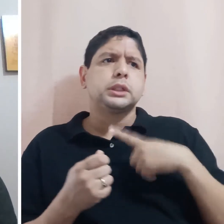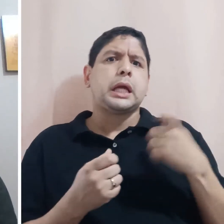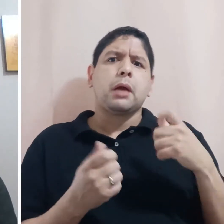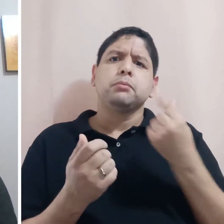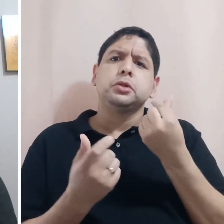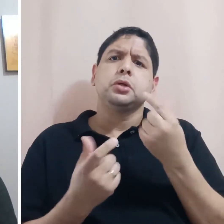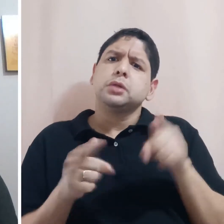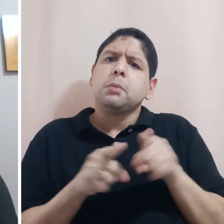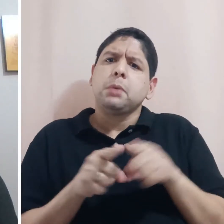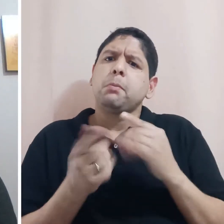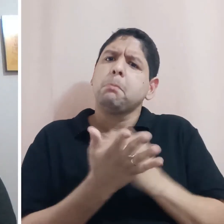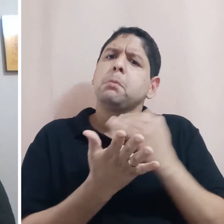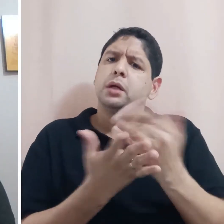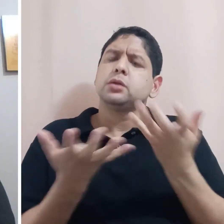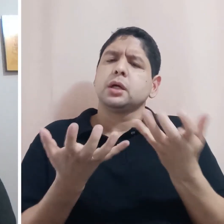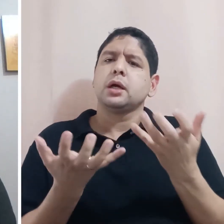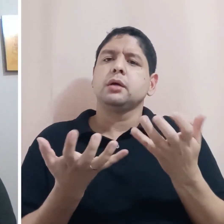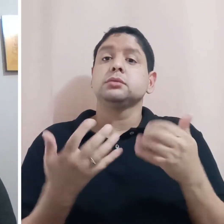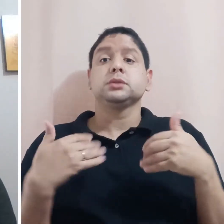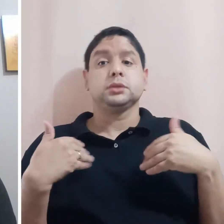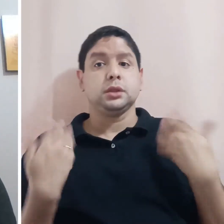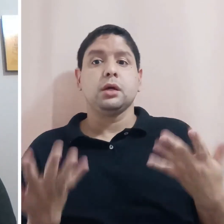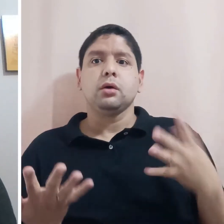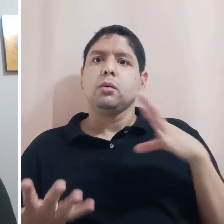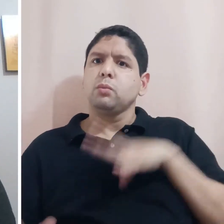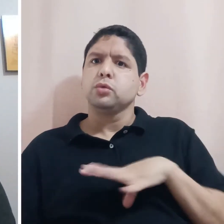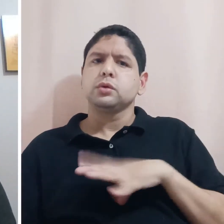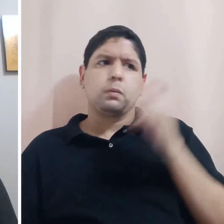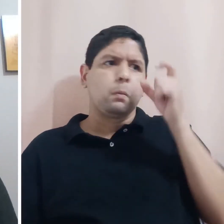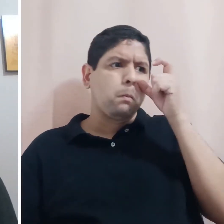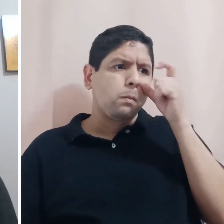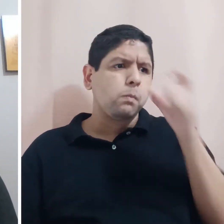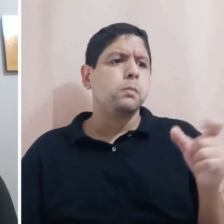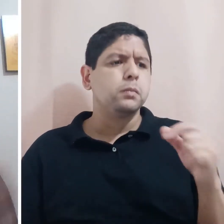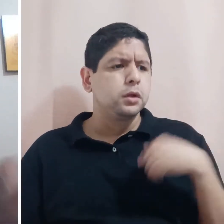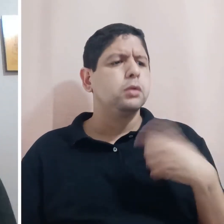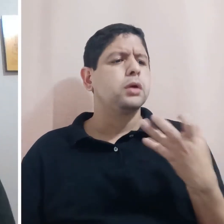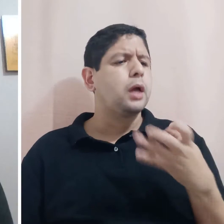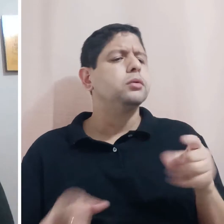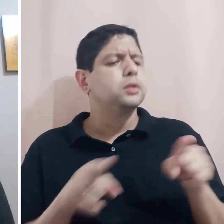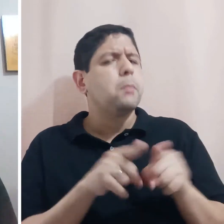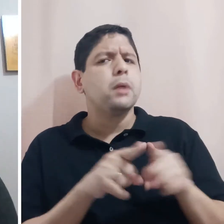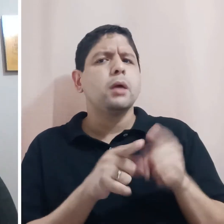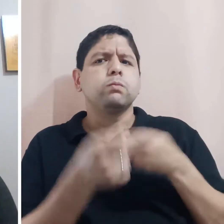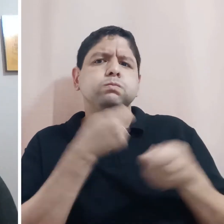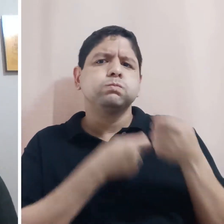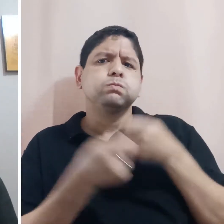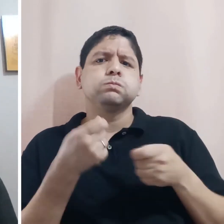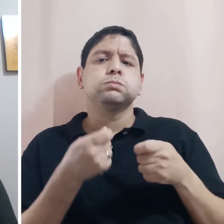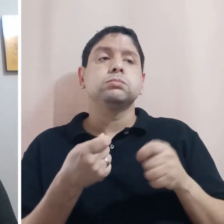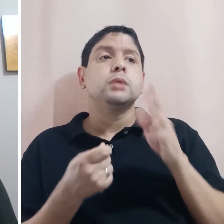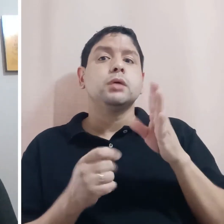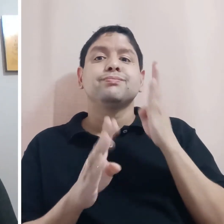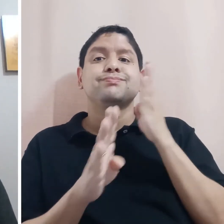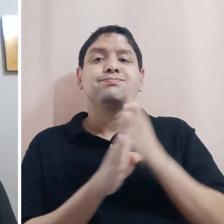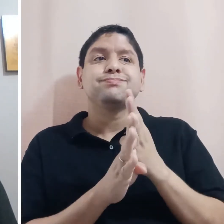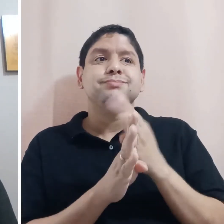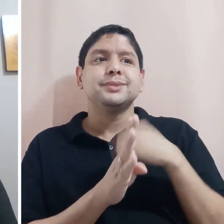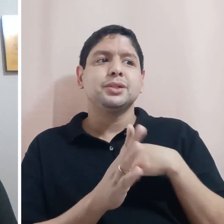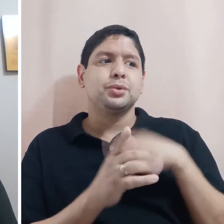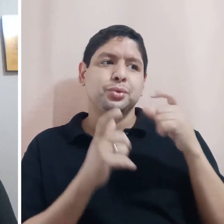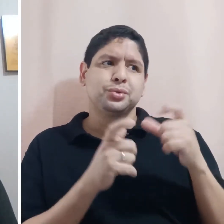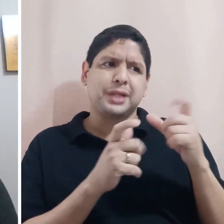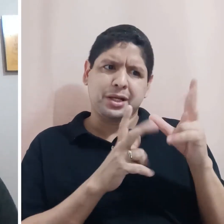esses intermediários, tinha que ir direto na fonte para lucrar mais. Então, portugueses, por exemplo, se interessaram em fazer esse